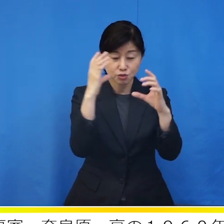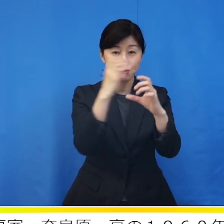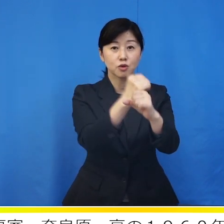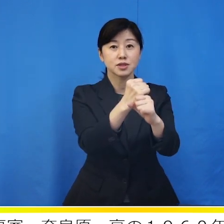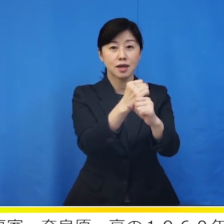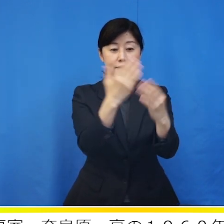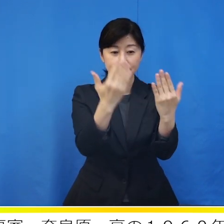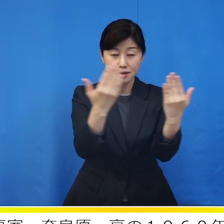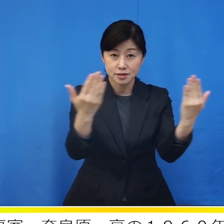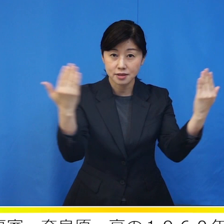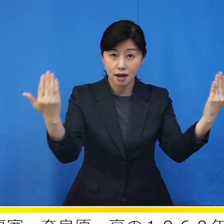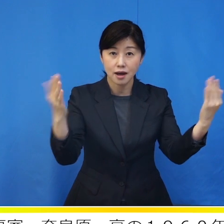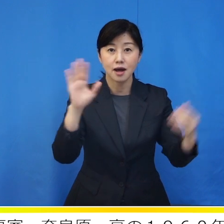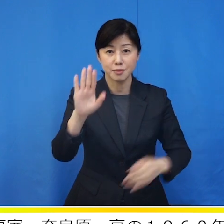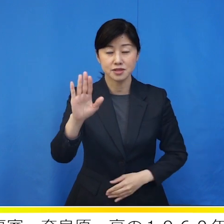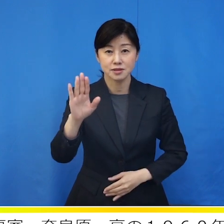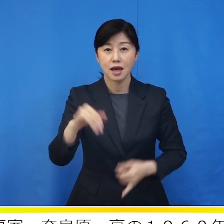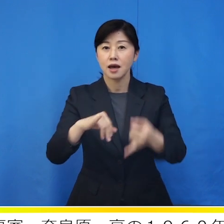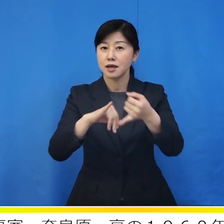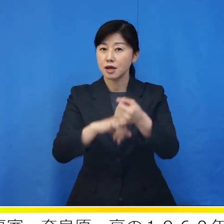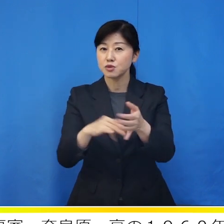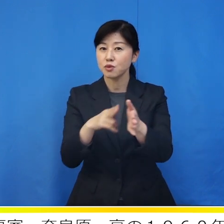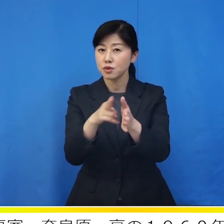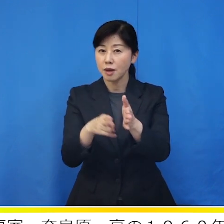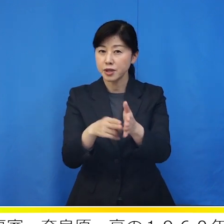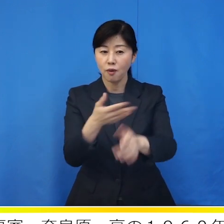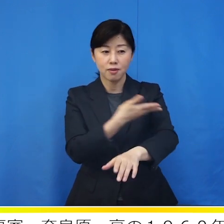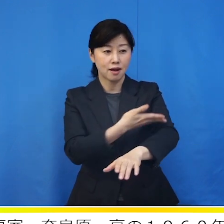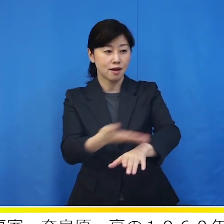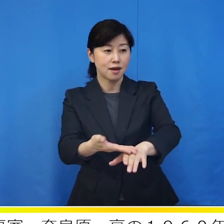約束の旅の軌跡をたどります